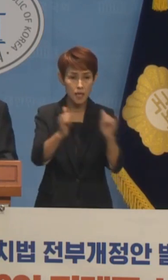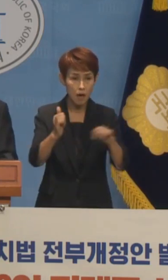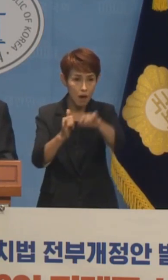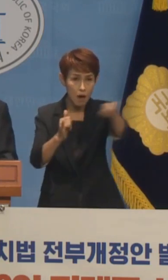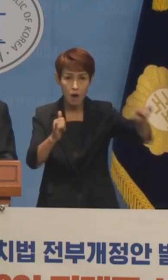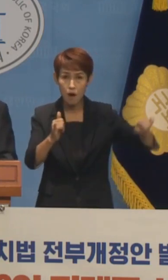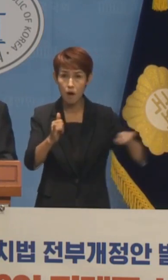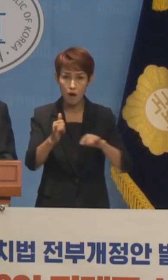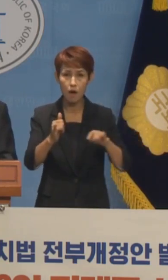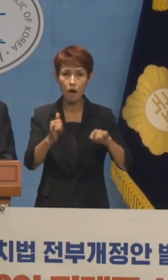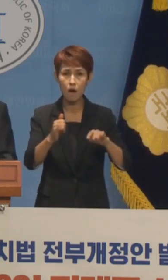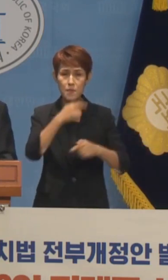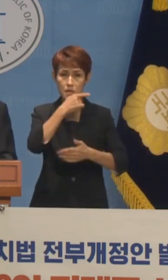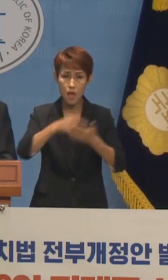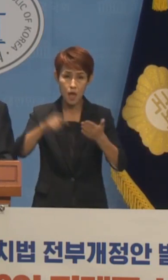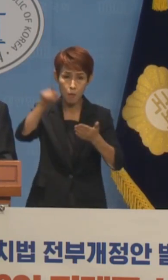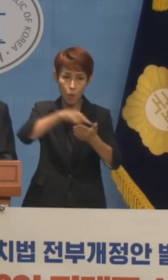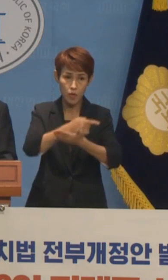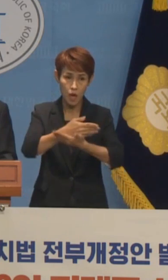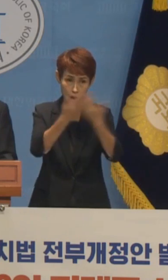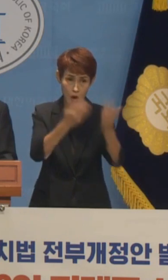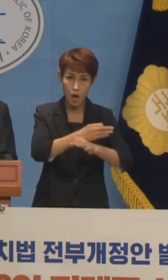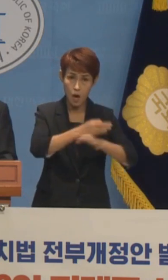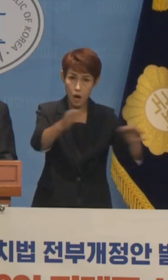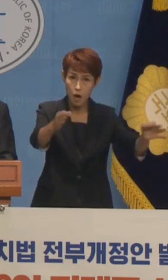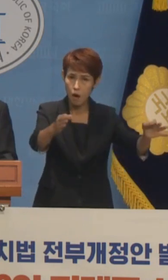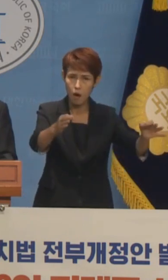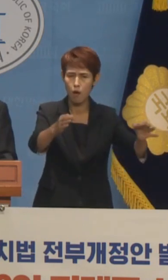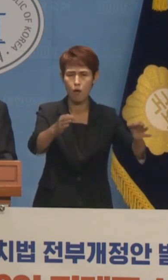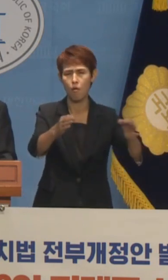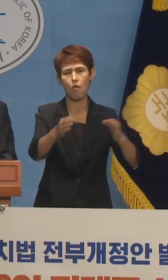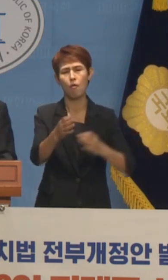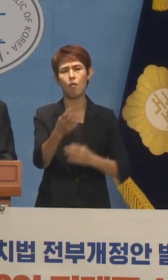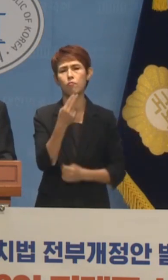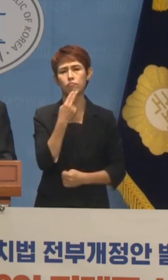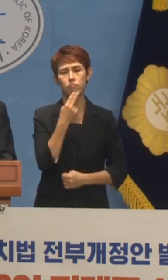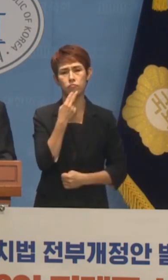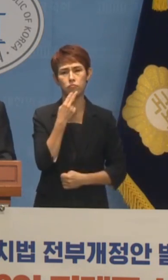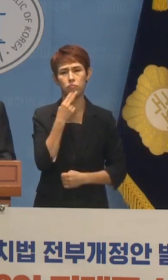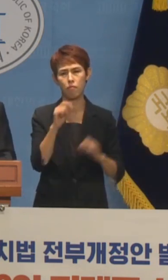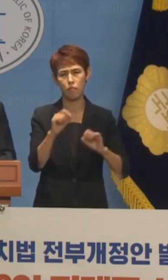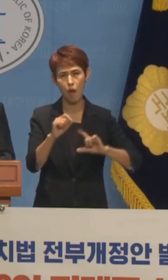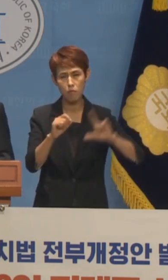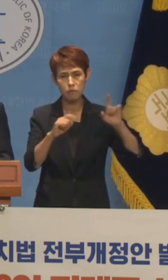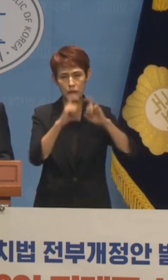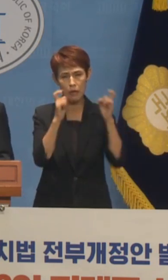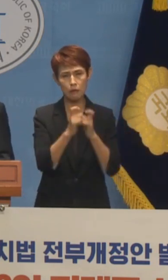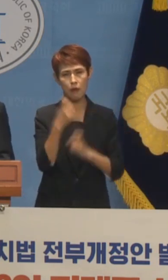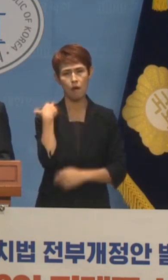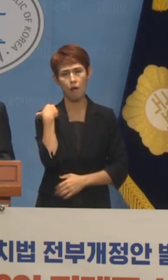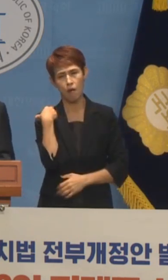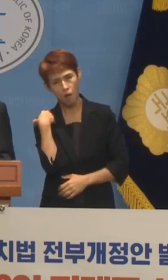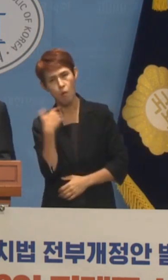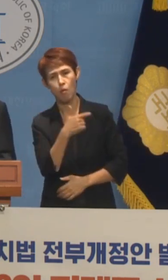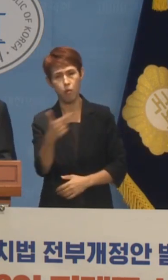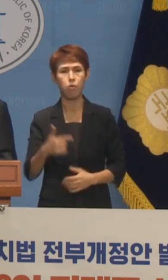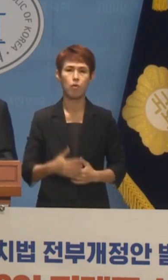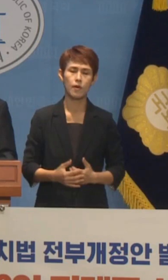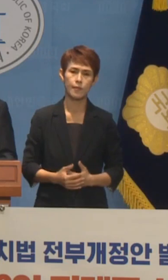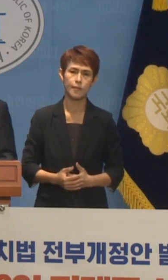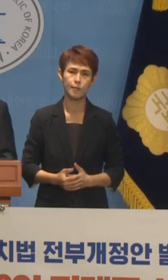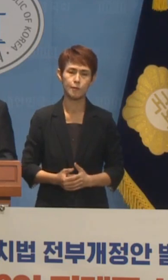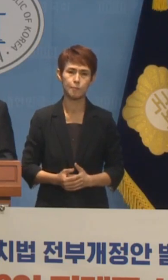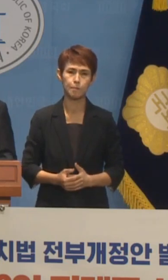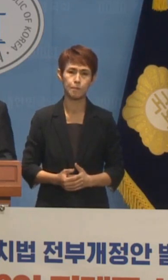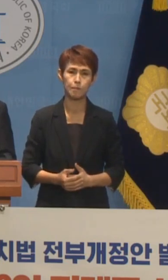온전히 그 피해를 보상받는 경우는 거의 없고 대부분 개인이 떠고 있습니다